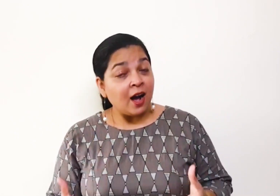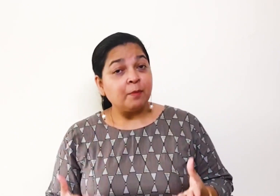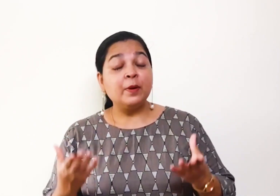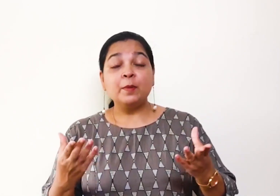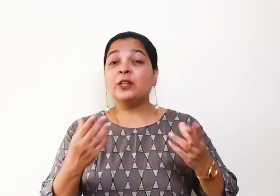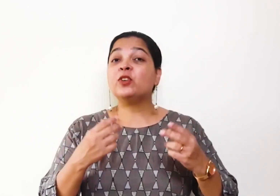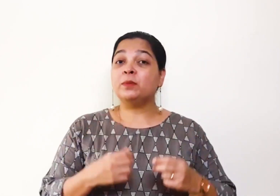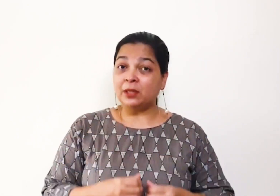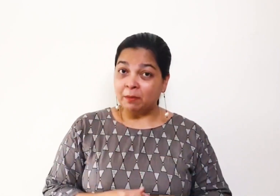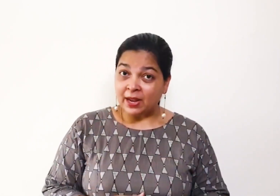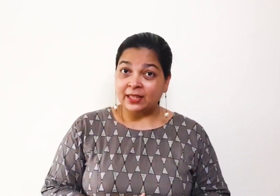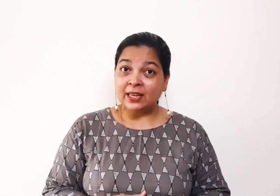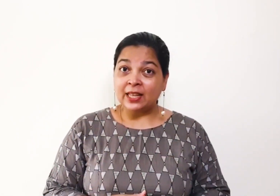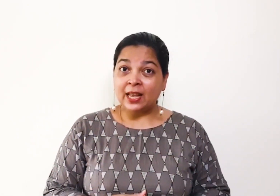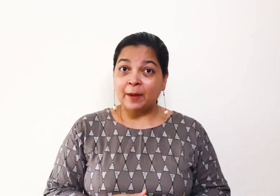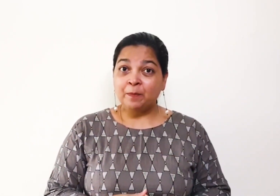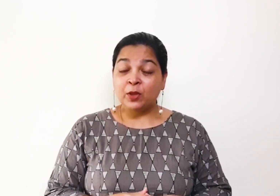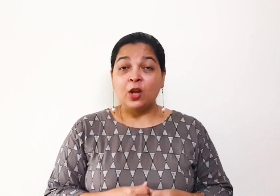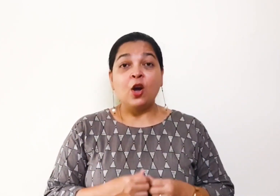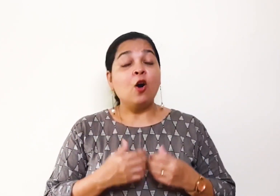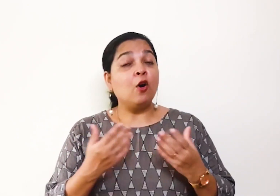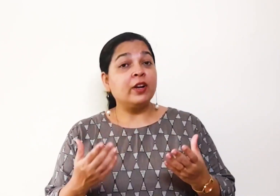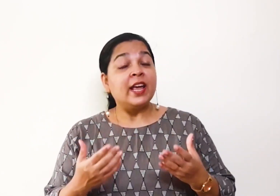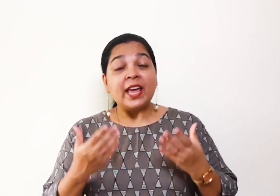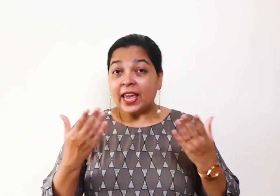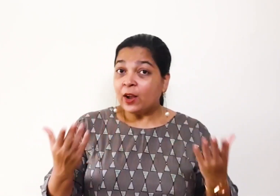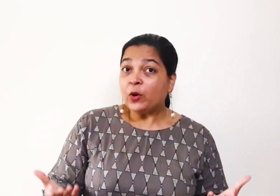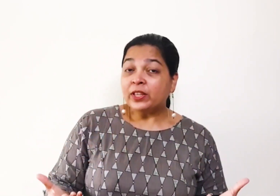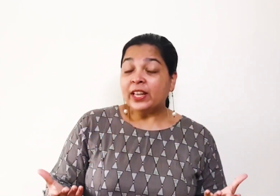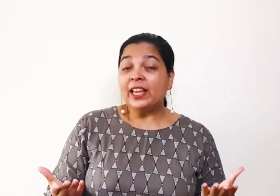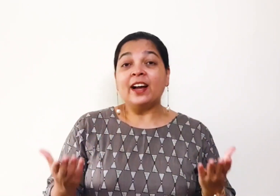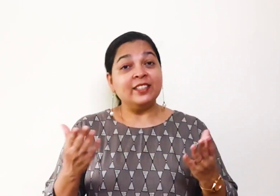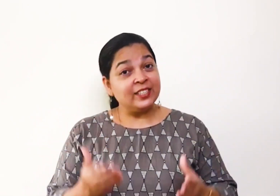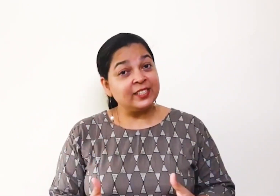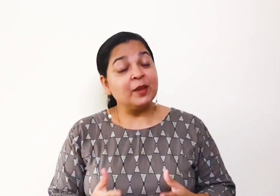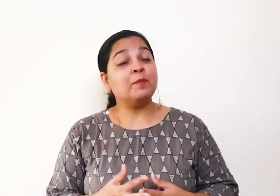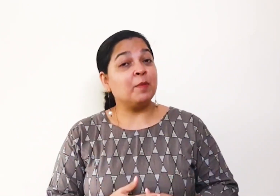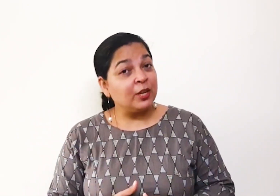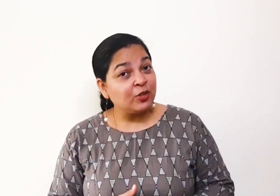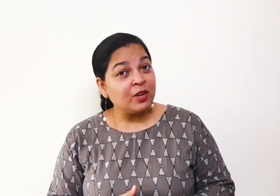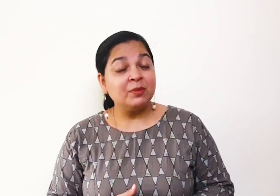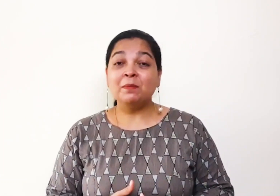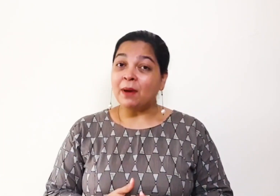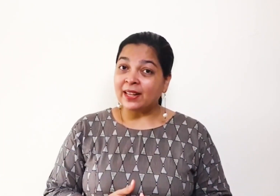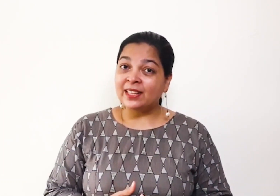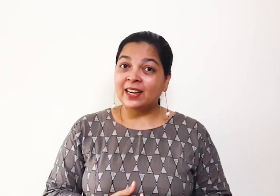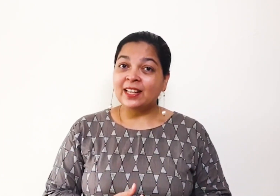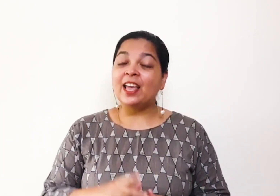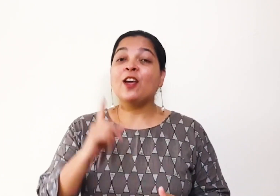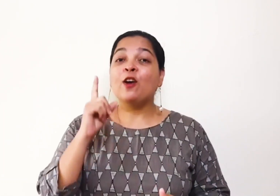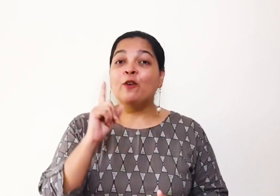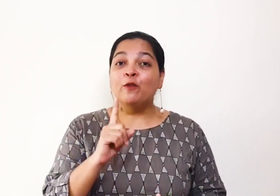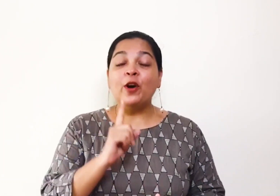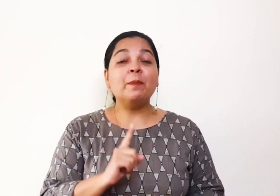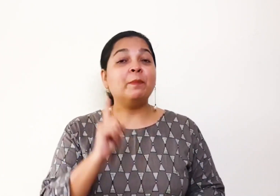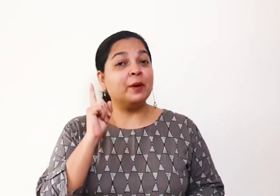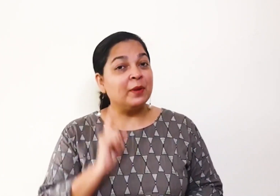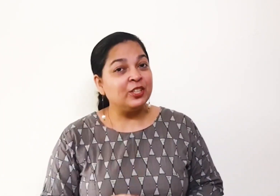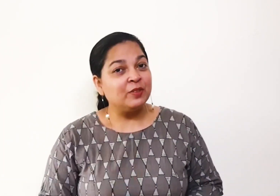कथा कहते आउ गोटे उपाय अच्छे जो माध्यम रे परमेश्वर आम सहित कथा कहते ताहा